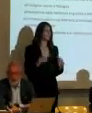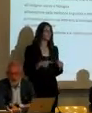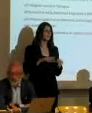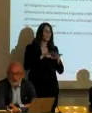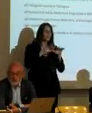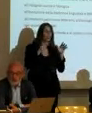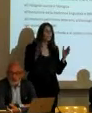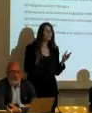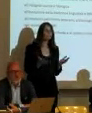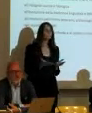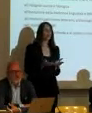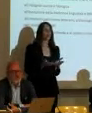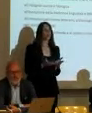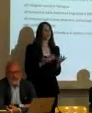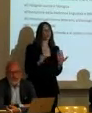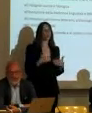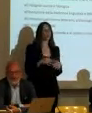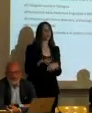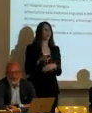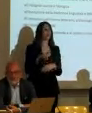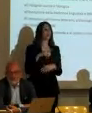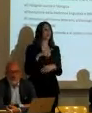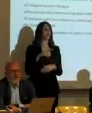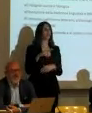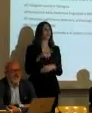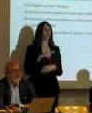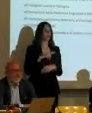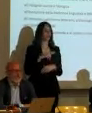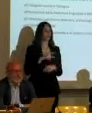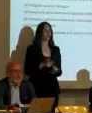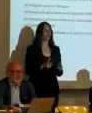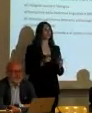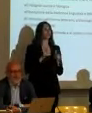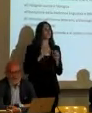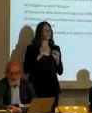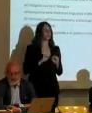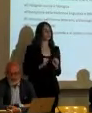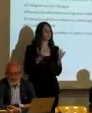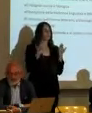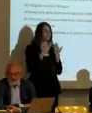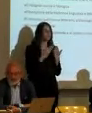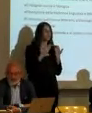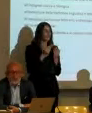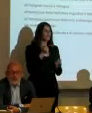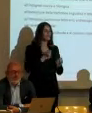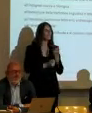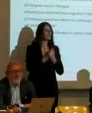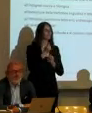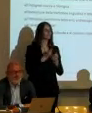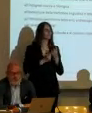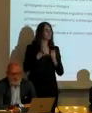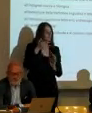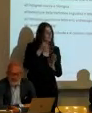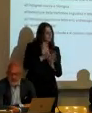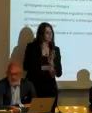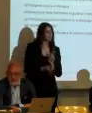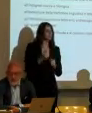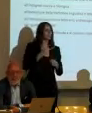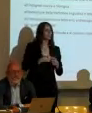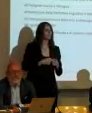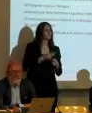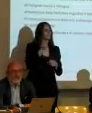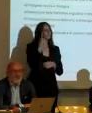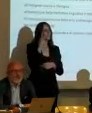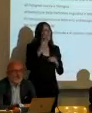e complesso che ci porta alle radici culturali più profonde e ai continui mutamenti